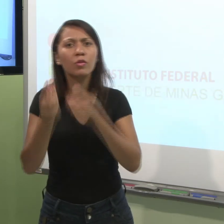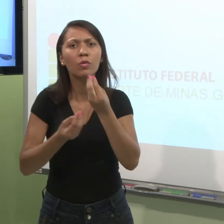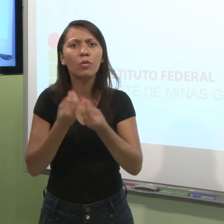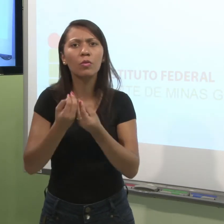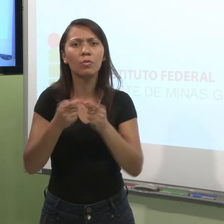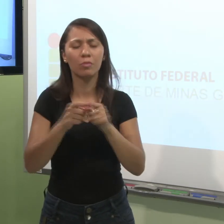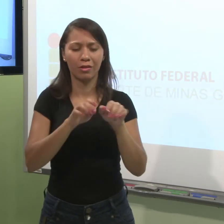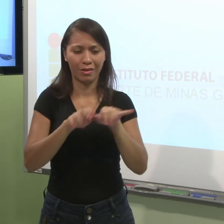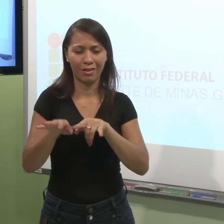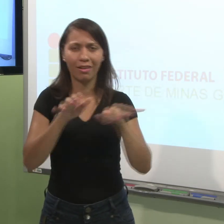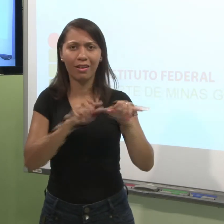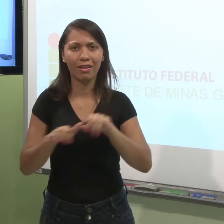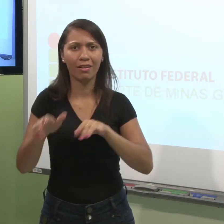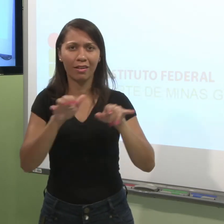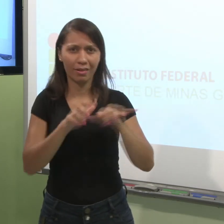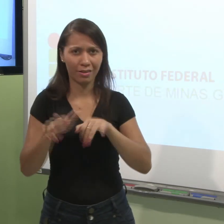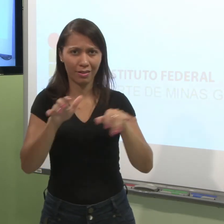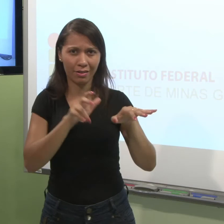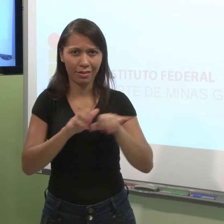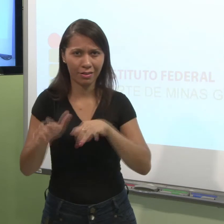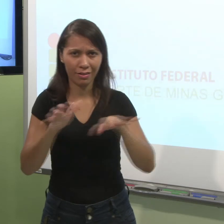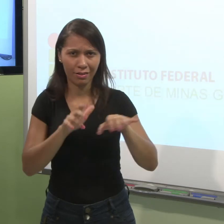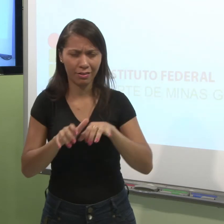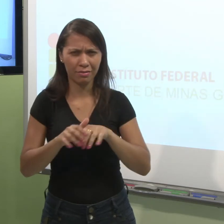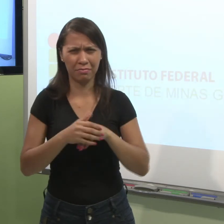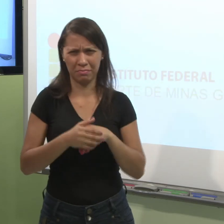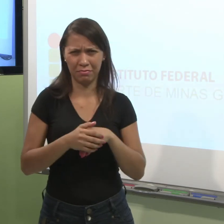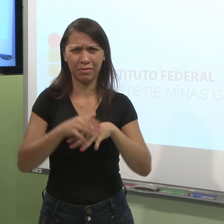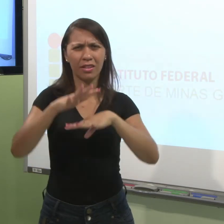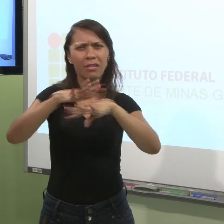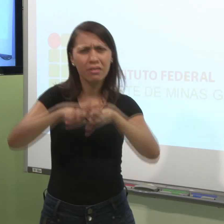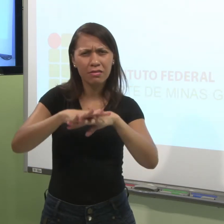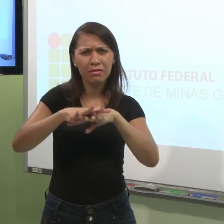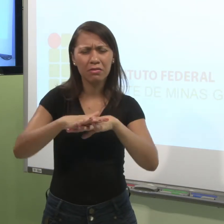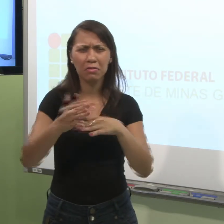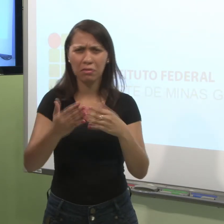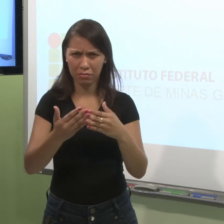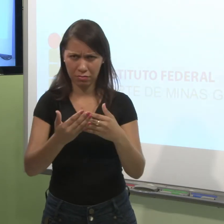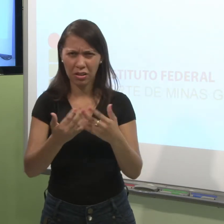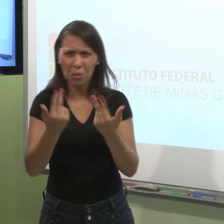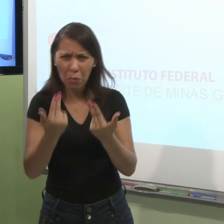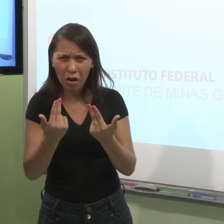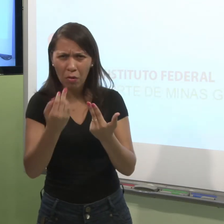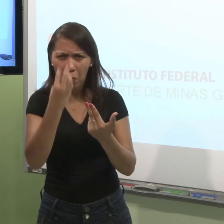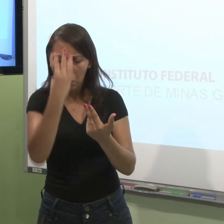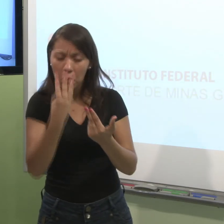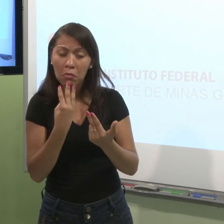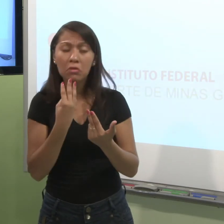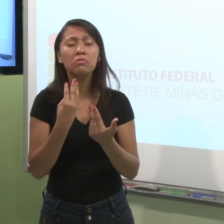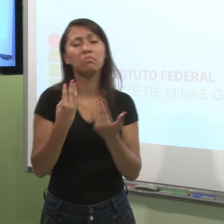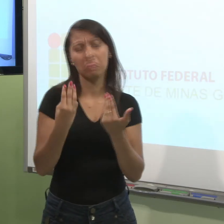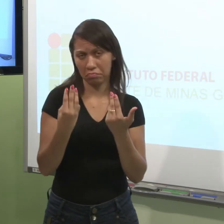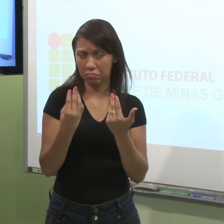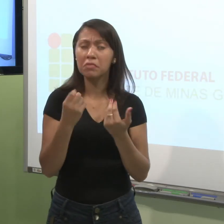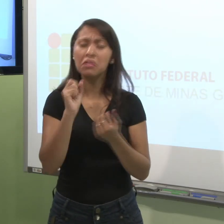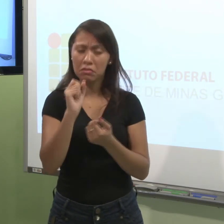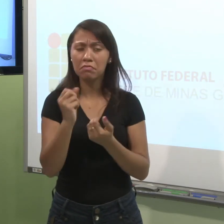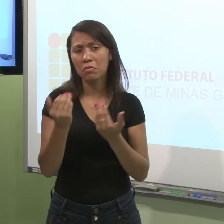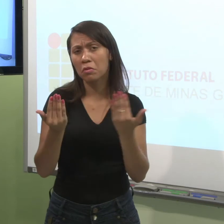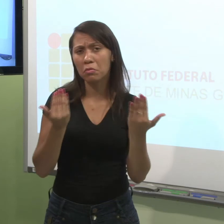digitação no Excel. Será que a digitação no Excel é como no Word? Sim. Para digitar no Word ou no Excel é preciso